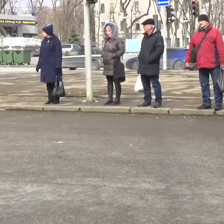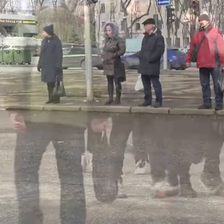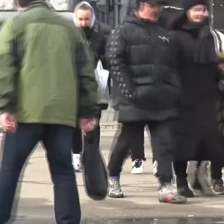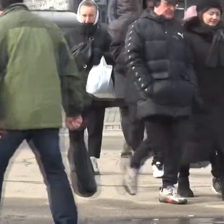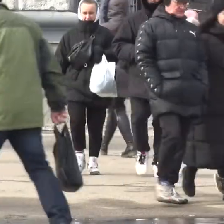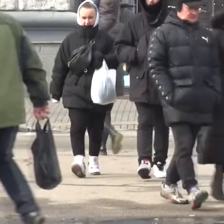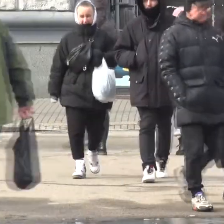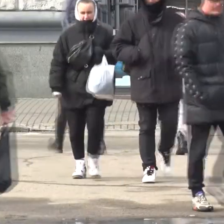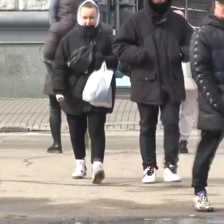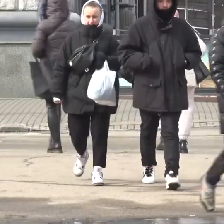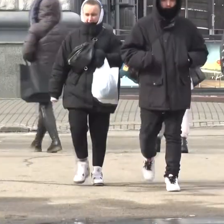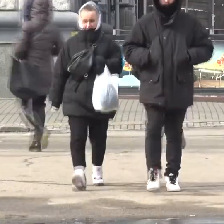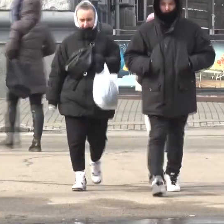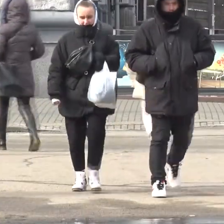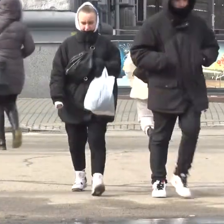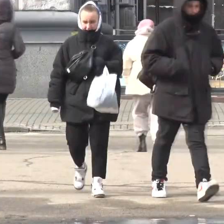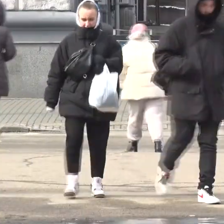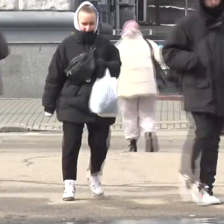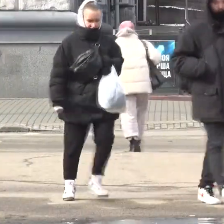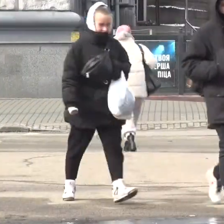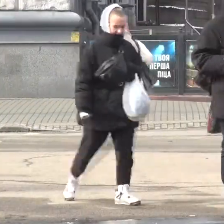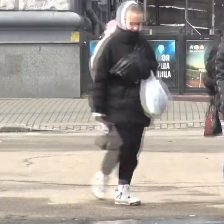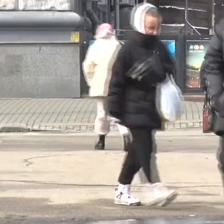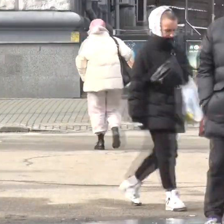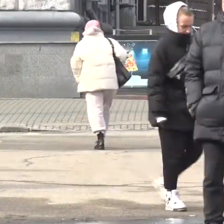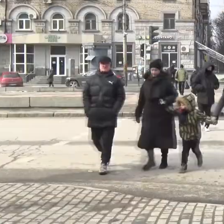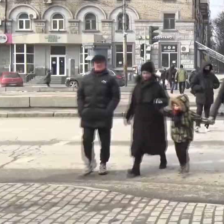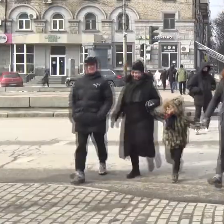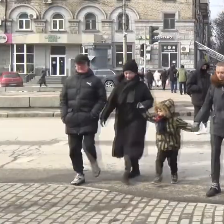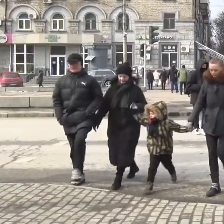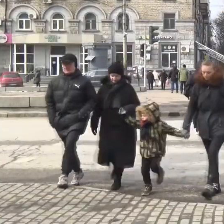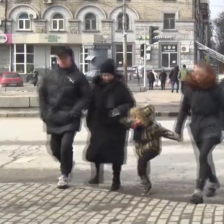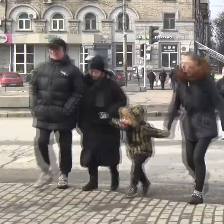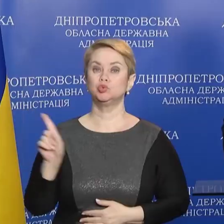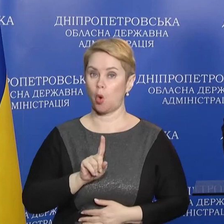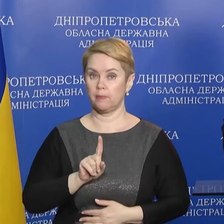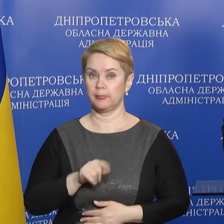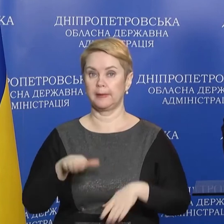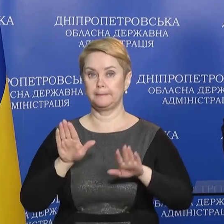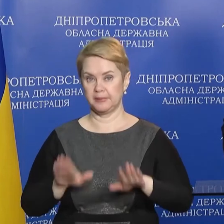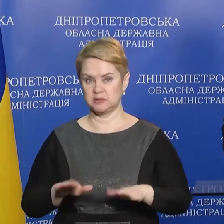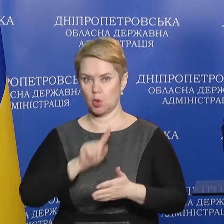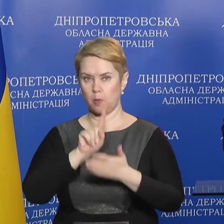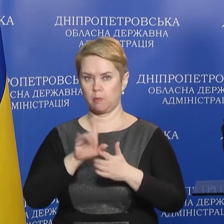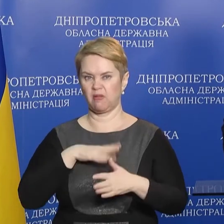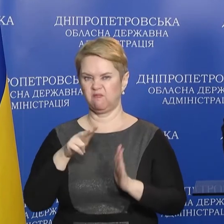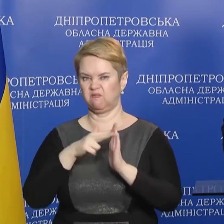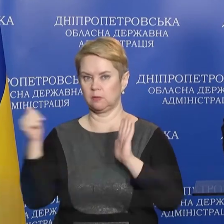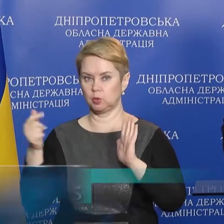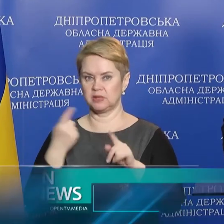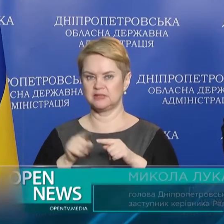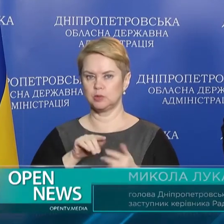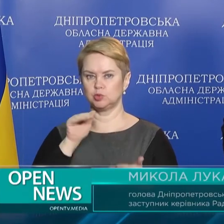нагадав мешканцям правила комендантської години. Зазначив, це все заради безпеки людей. Місто повинно бути вимкнено. І